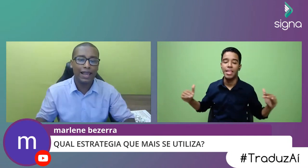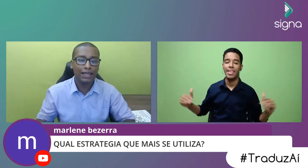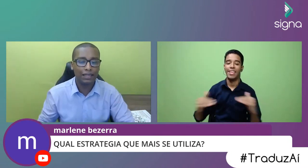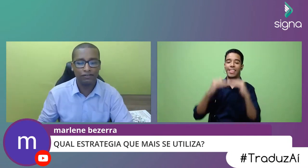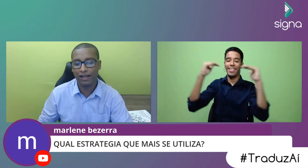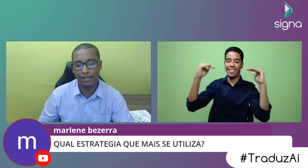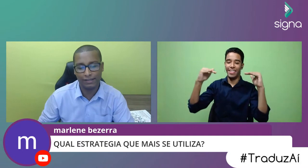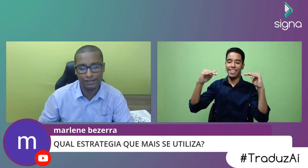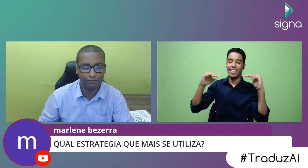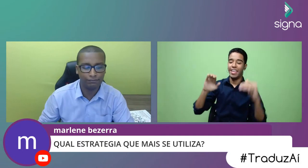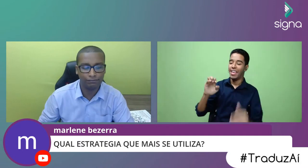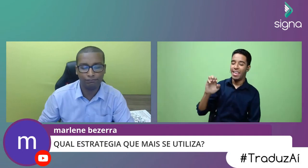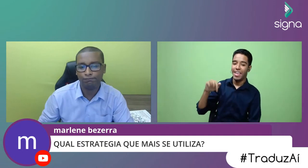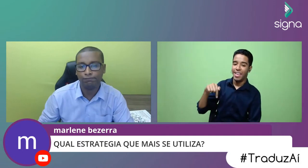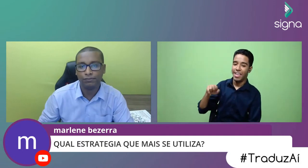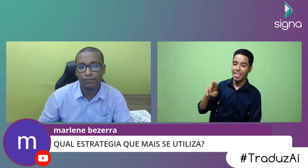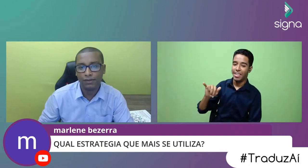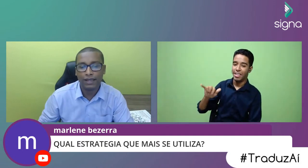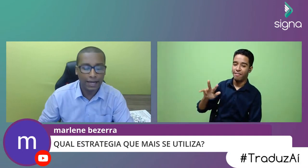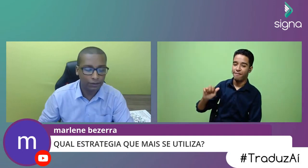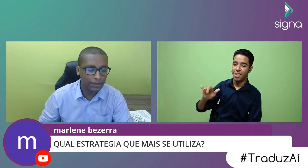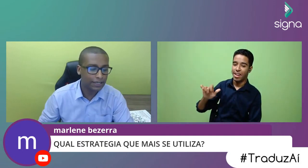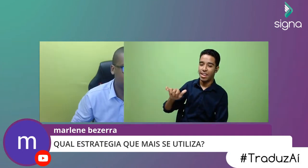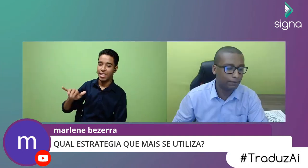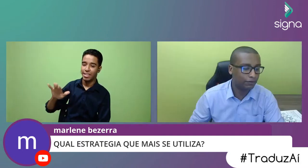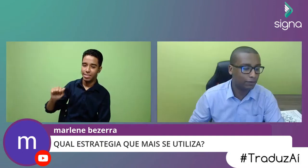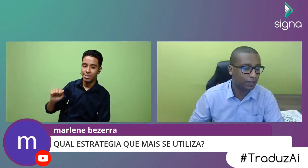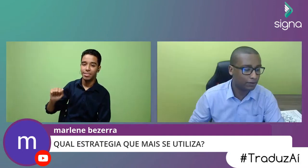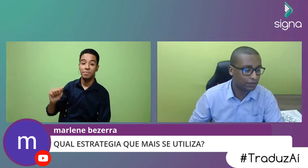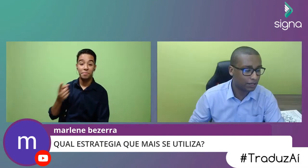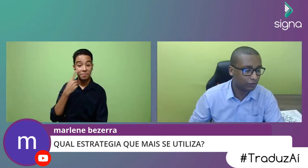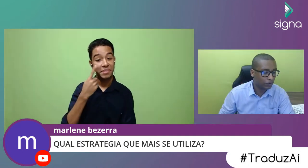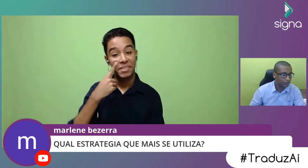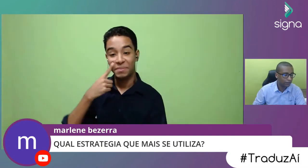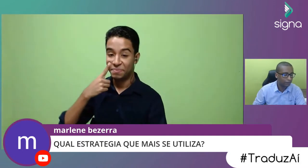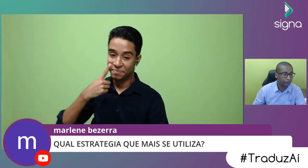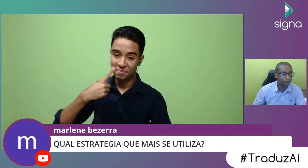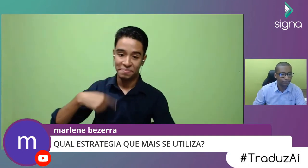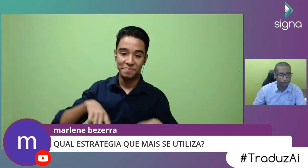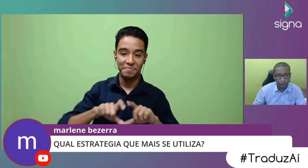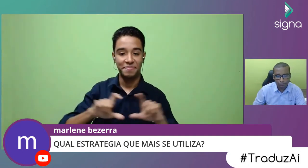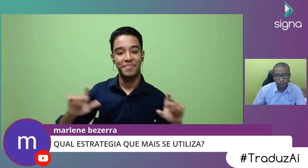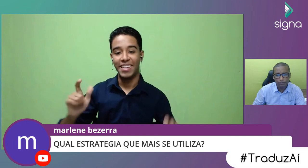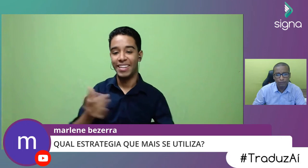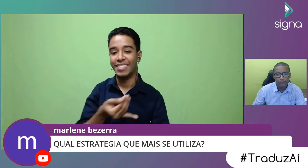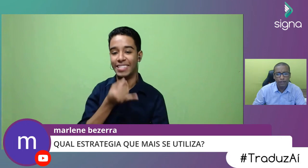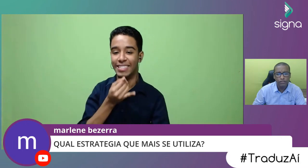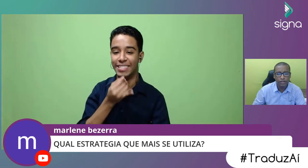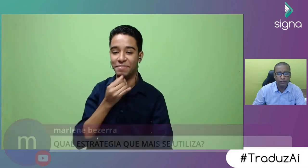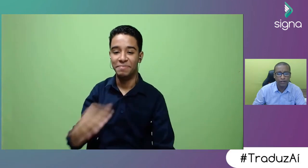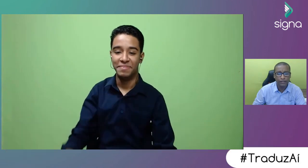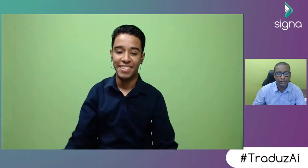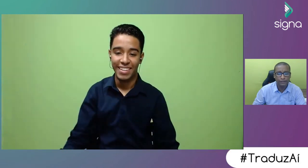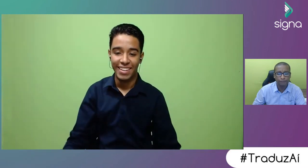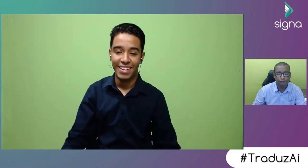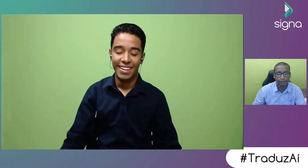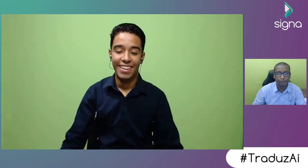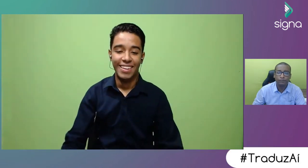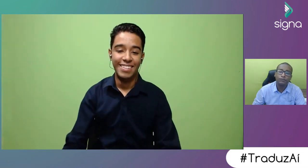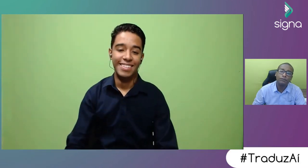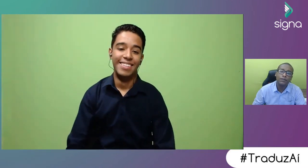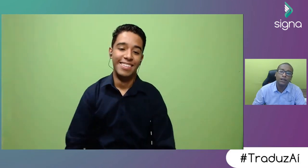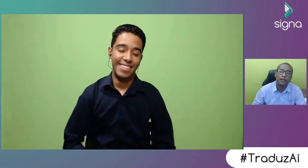usa. Equivalência. Querem um exemplo? Vamos lá, Gustavo, um exemplo de